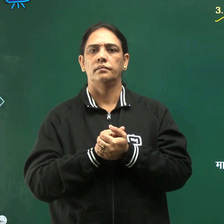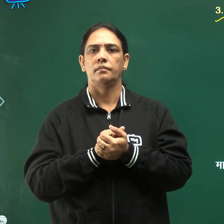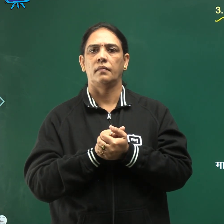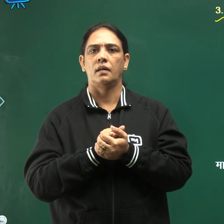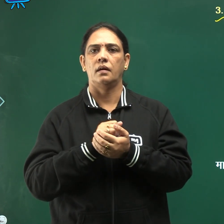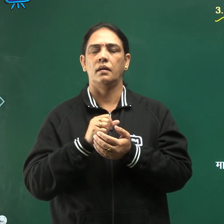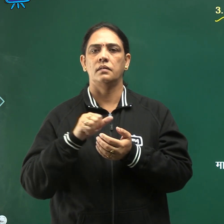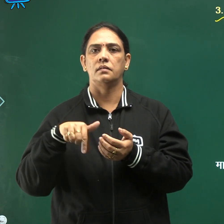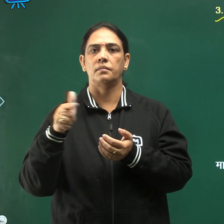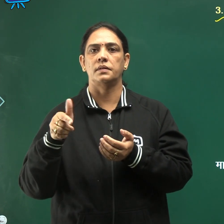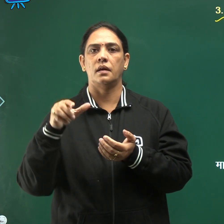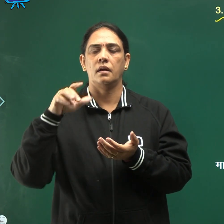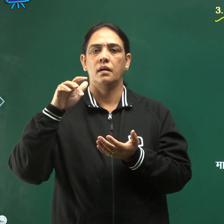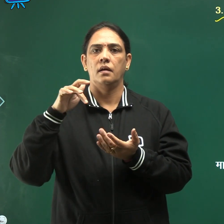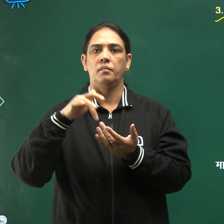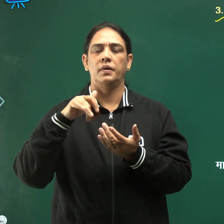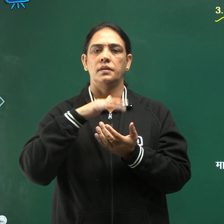सबसे बीच में